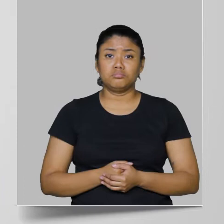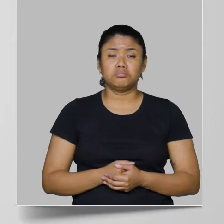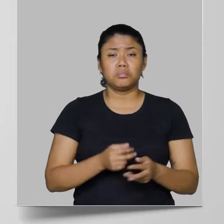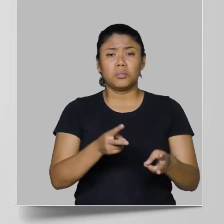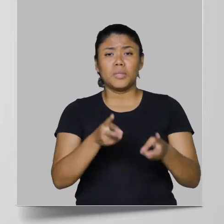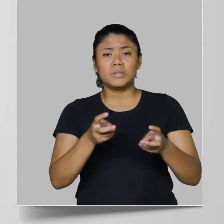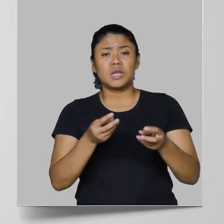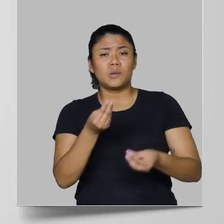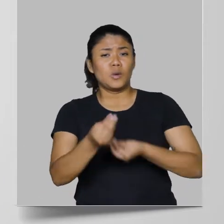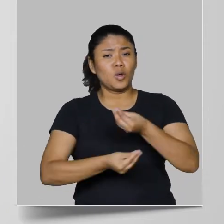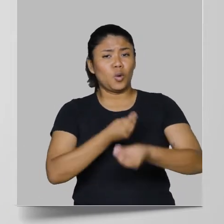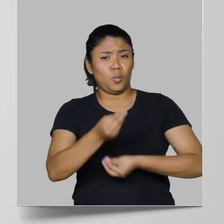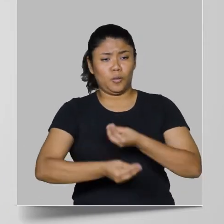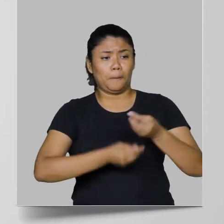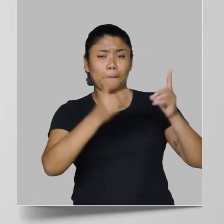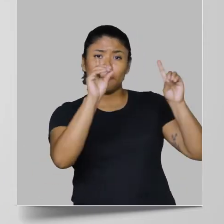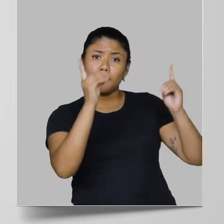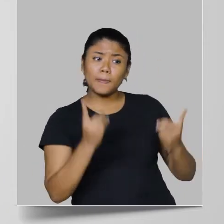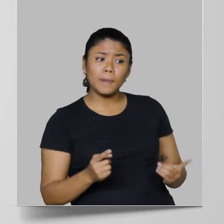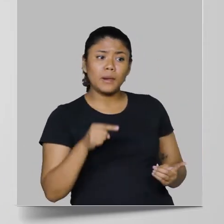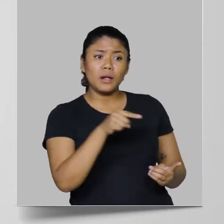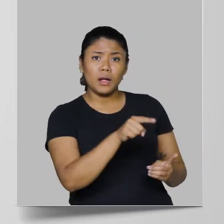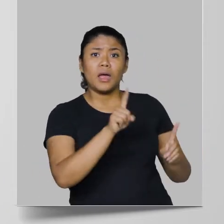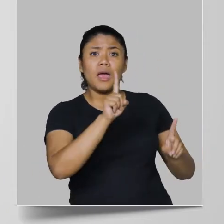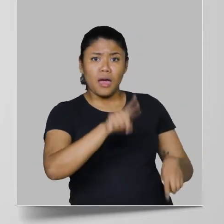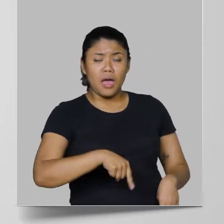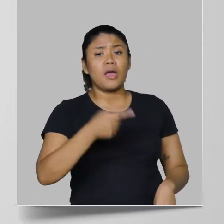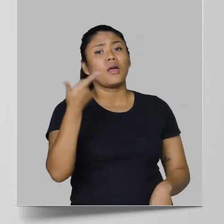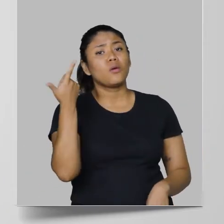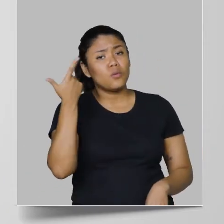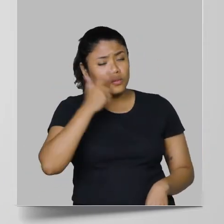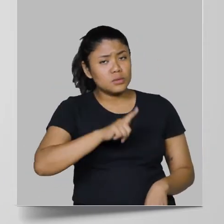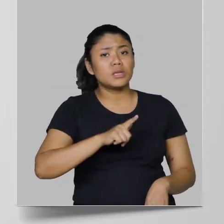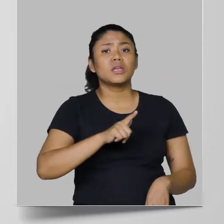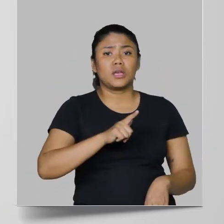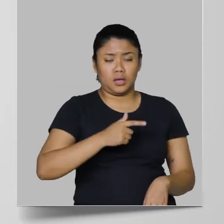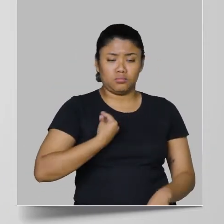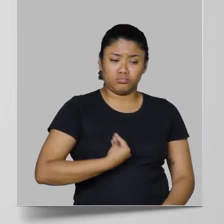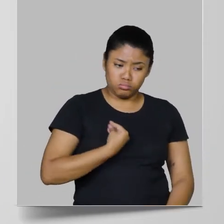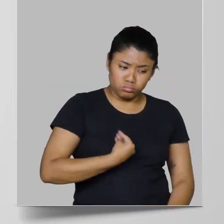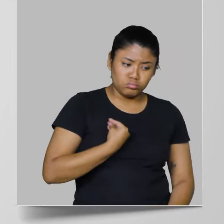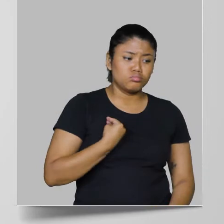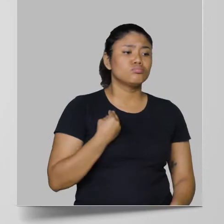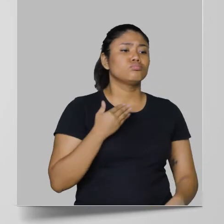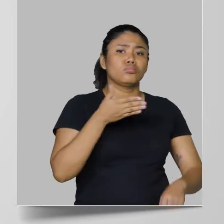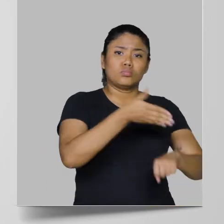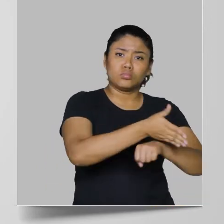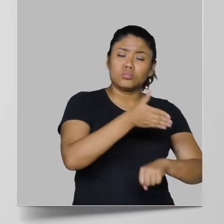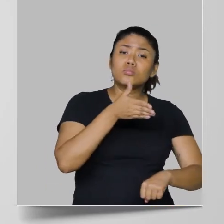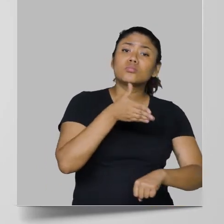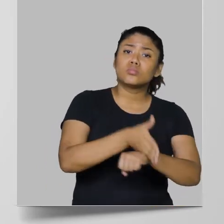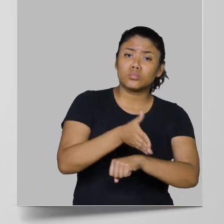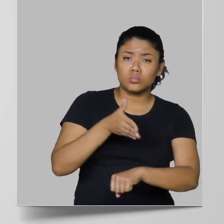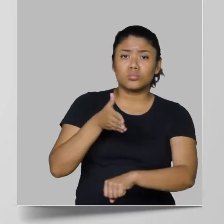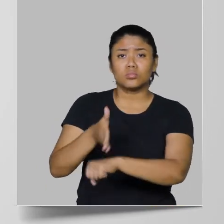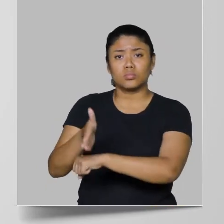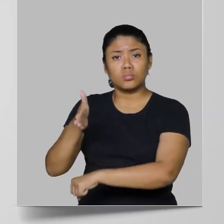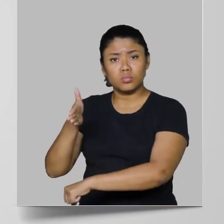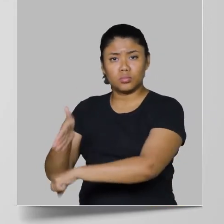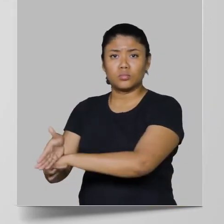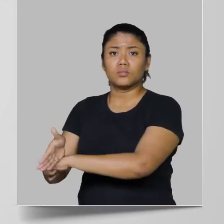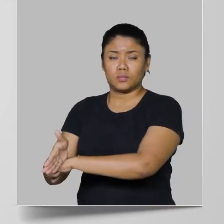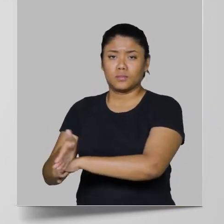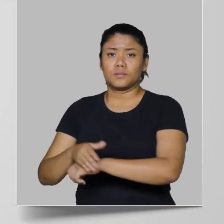Então, essa perspectiva, quando a gente fala que deficiência para nós é desvantagem,